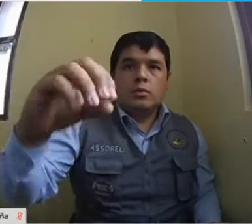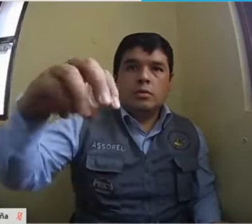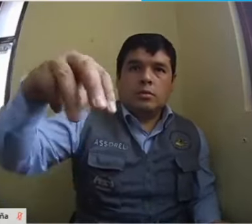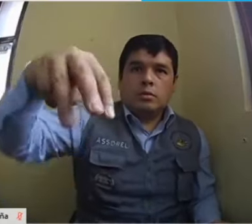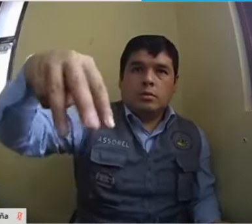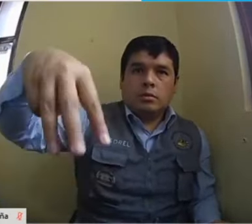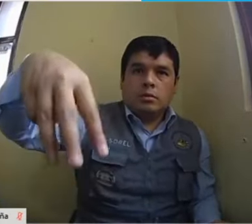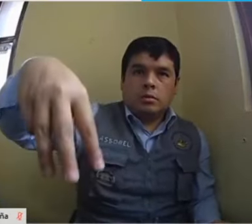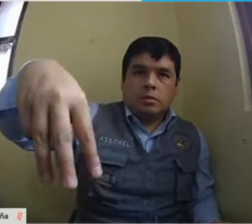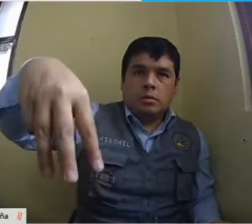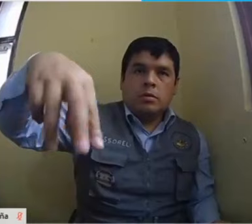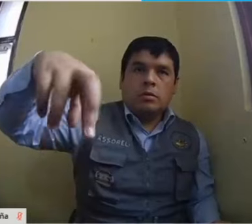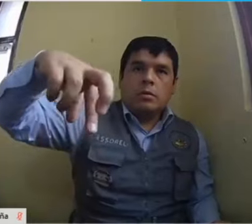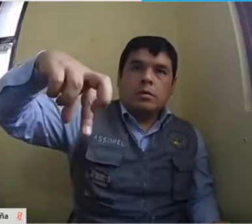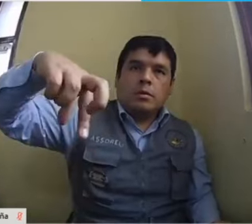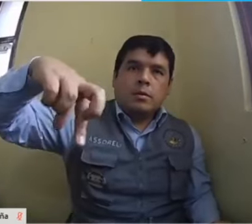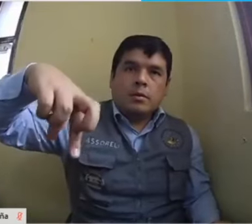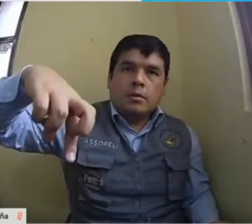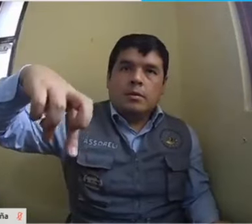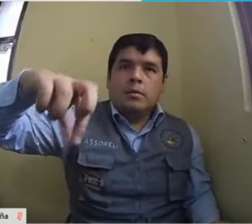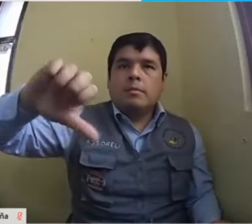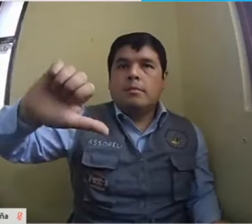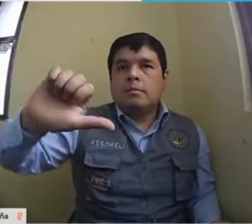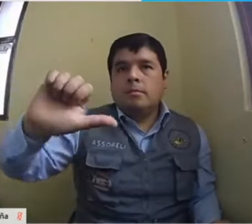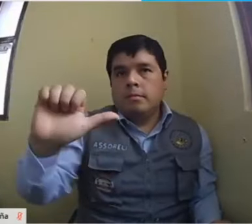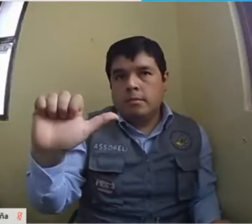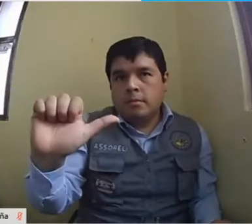la seña del género, o mujer, ¿no?